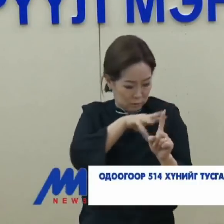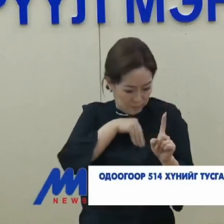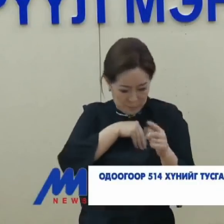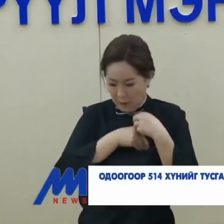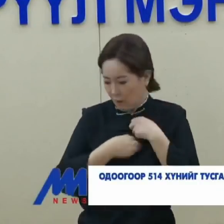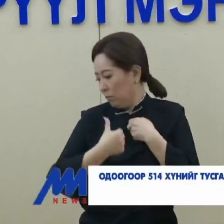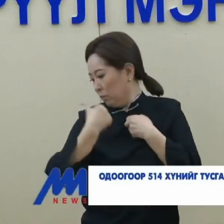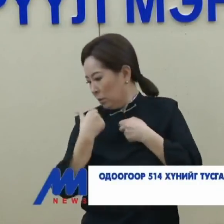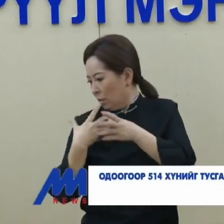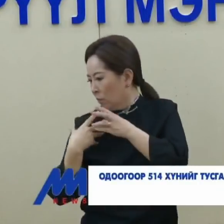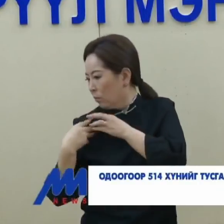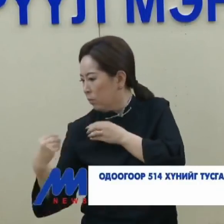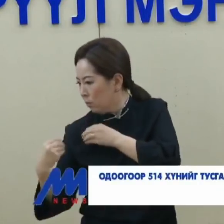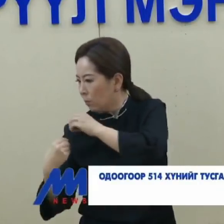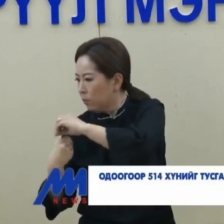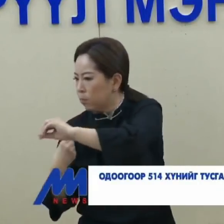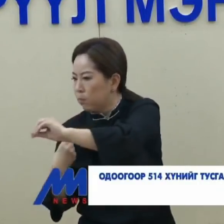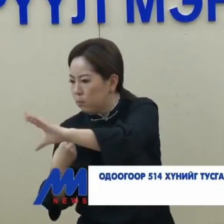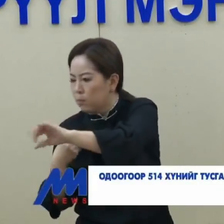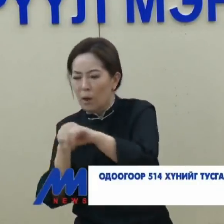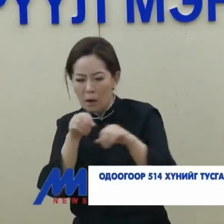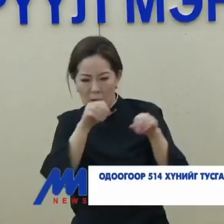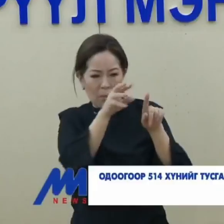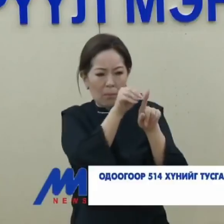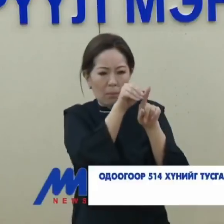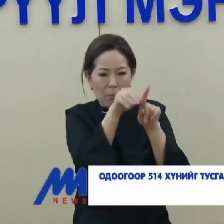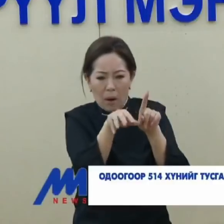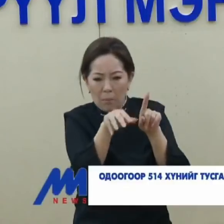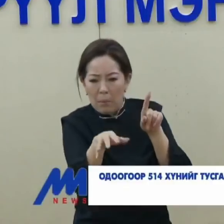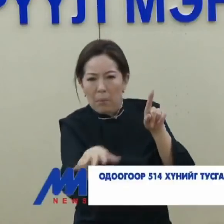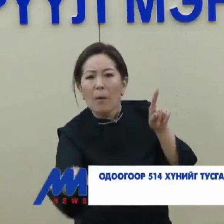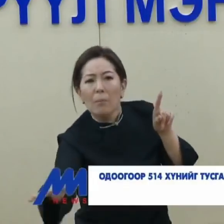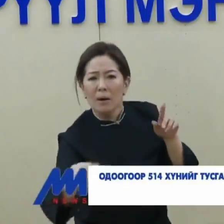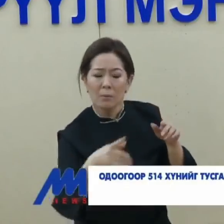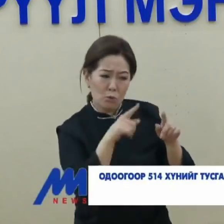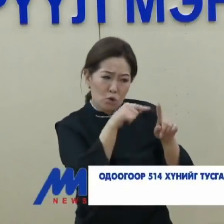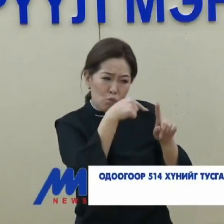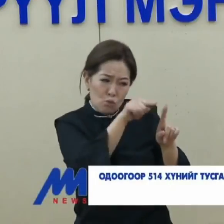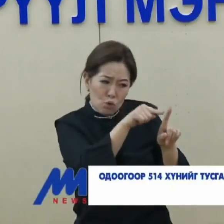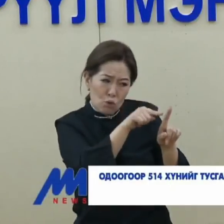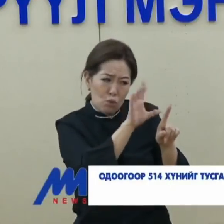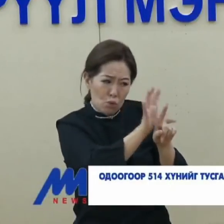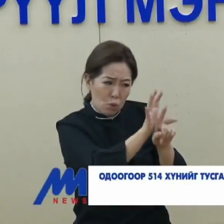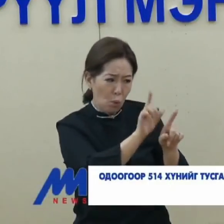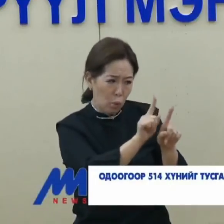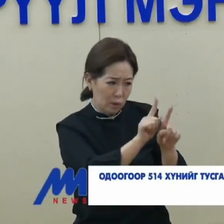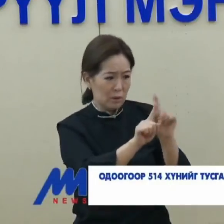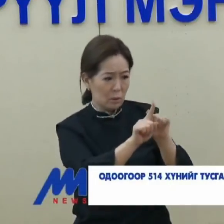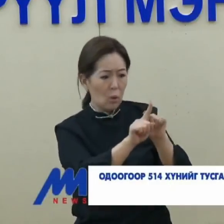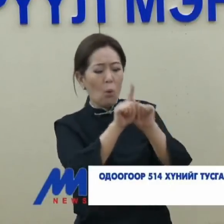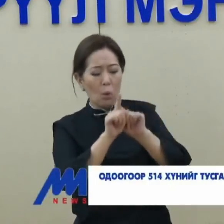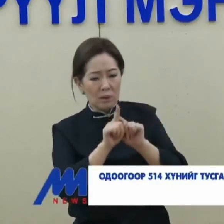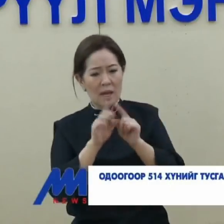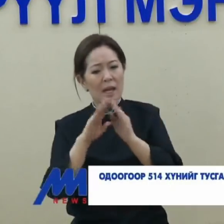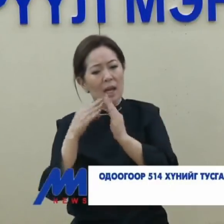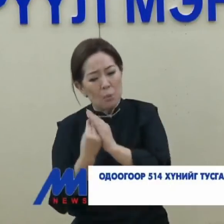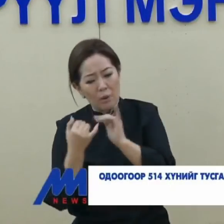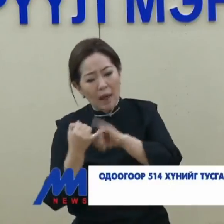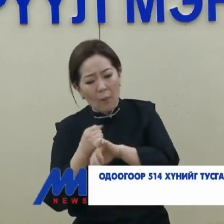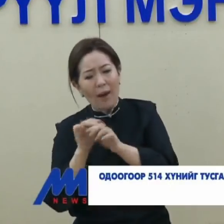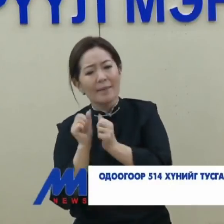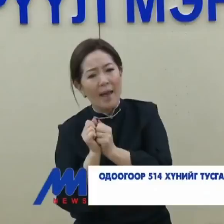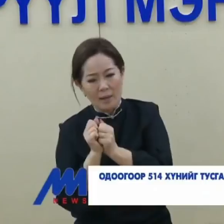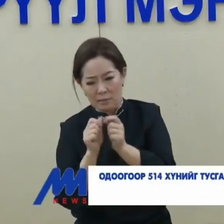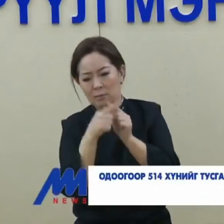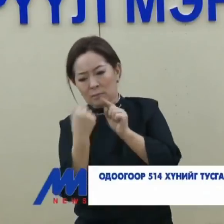өвчтөнтэй тохиолдолтой хамт байсан хүний дараагийн одоо гэр бүлчийн гэх юм уу найз нөхөд гэдэг хавьтл. Тэгэхээр энэ одоо